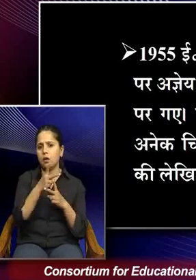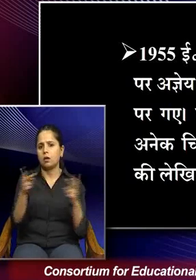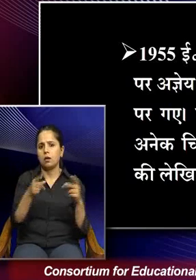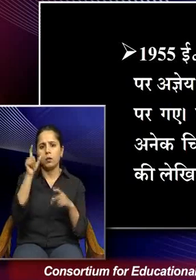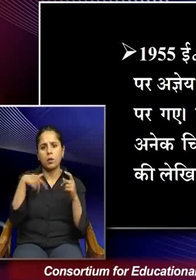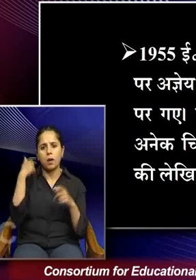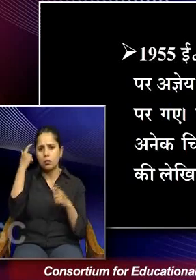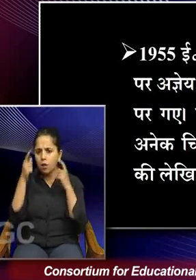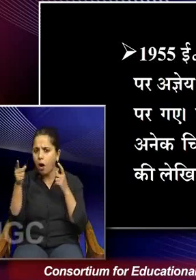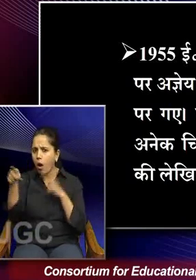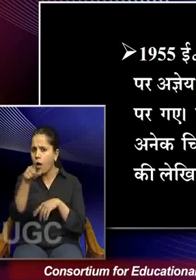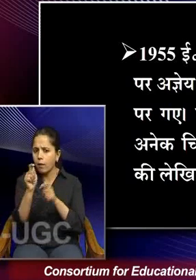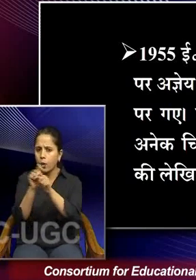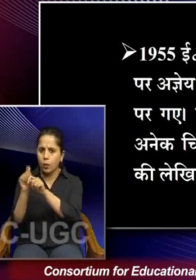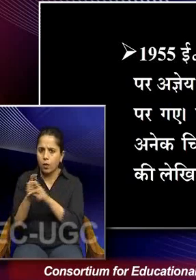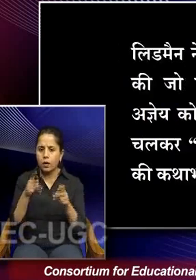चिंतकों से मिले